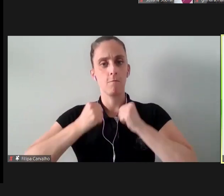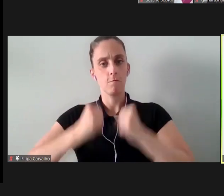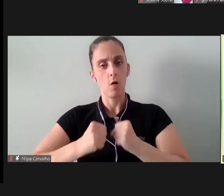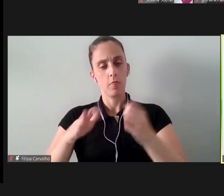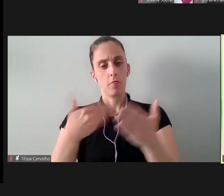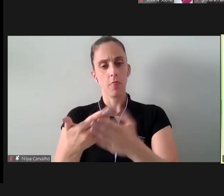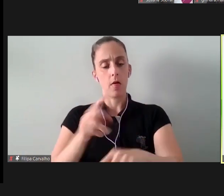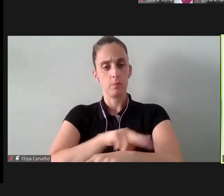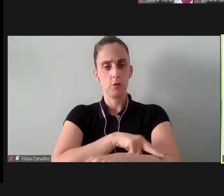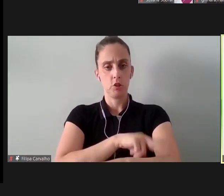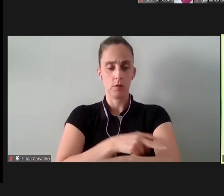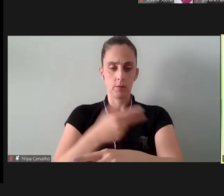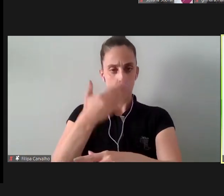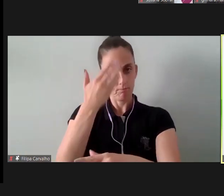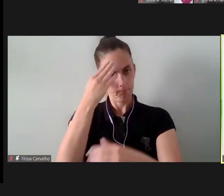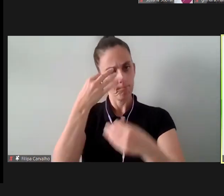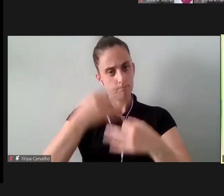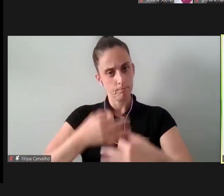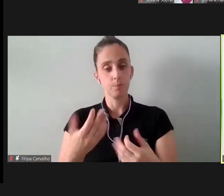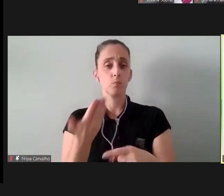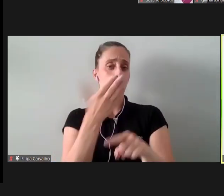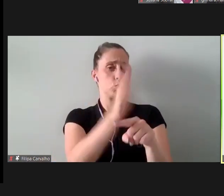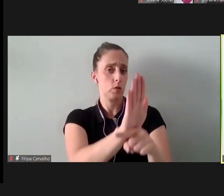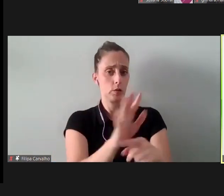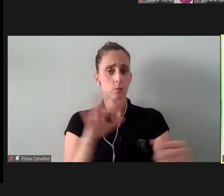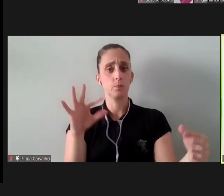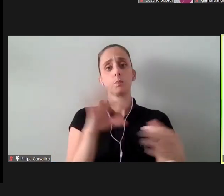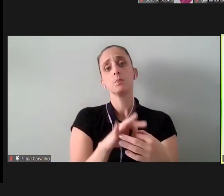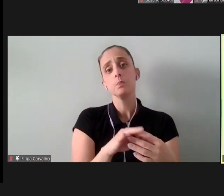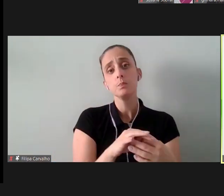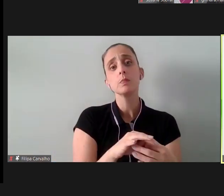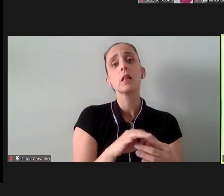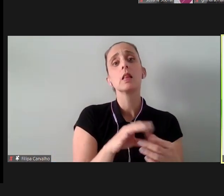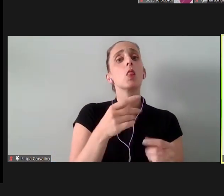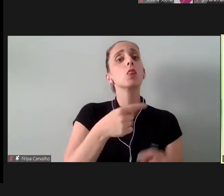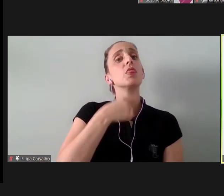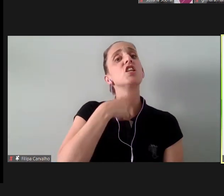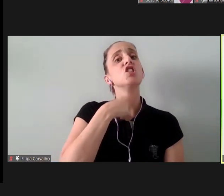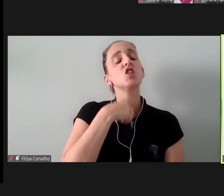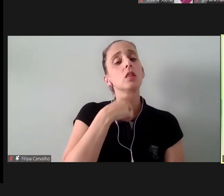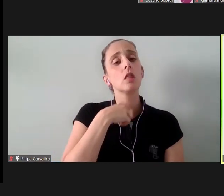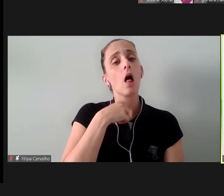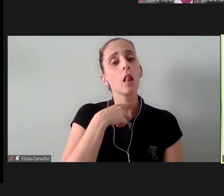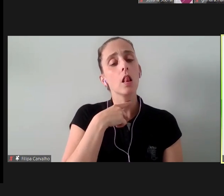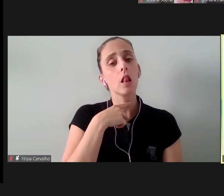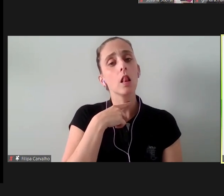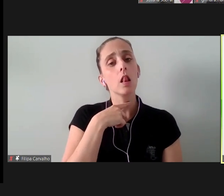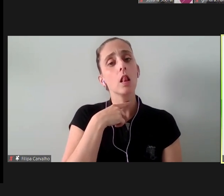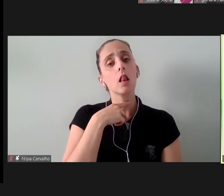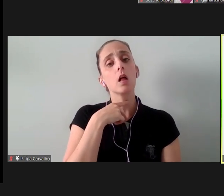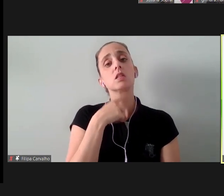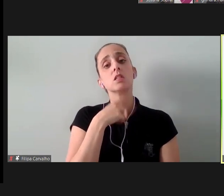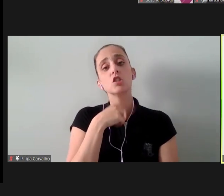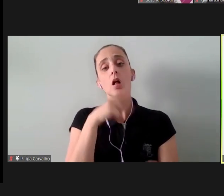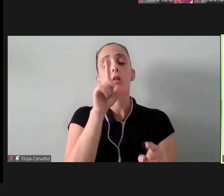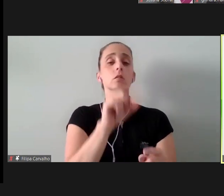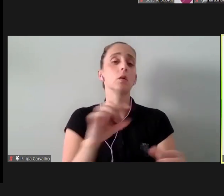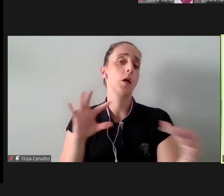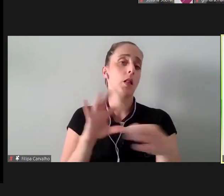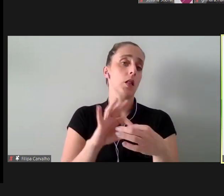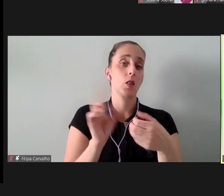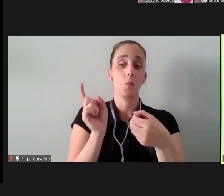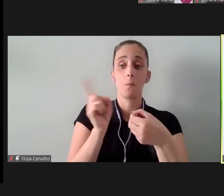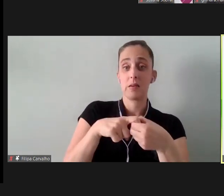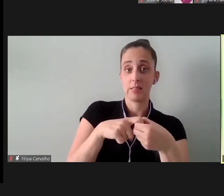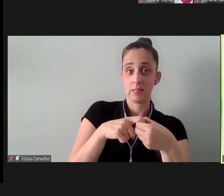capacitada. Primeiro exemplo. No quadro do consórcio do Impulso Digital na sequência de uma parceria que